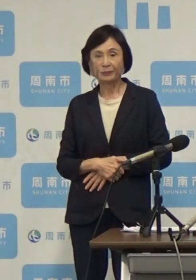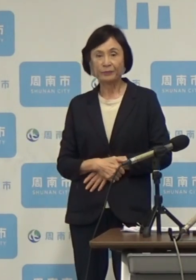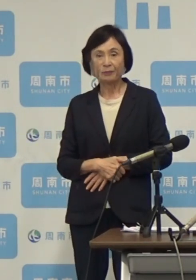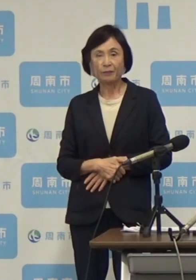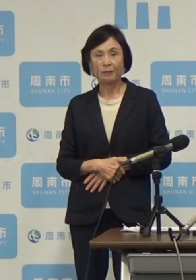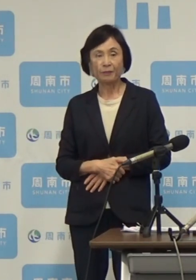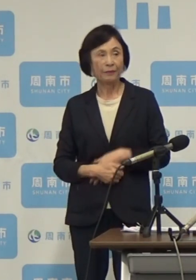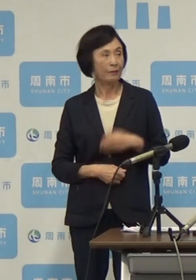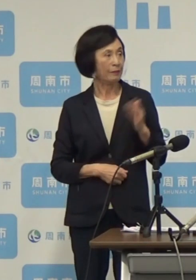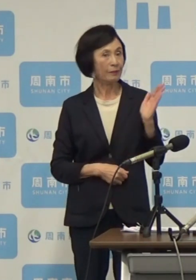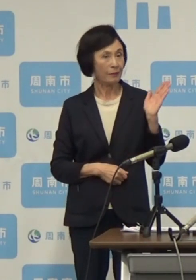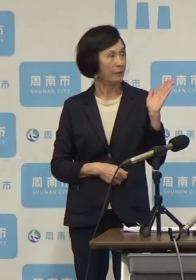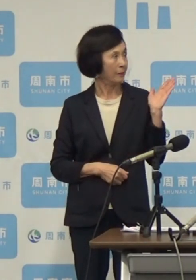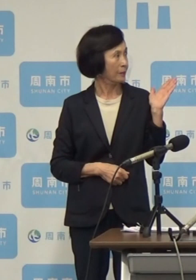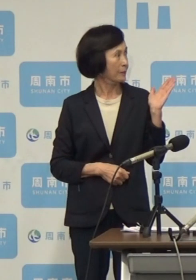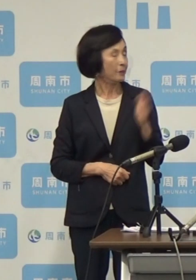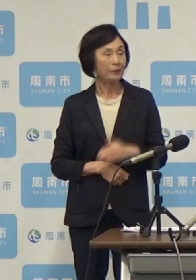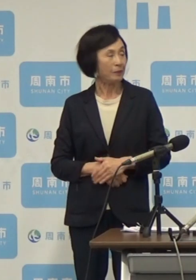これ、